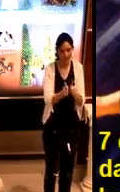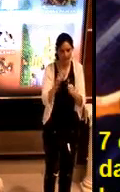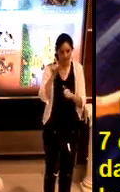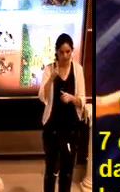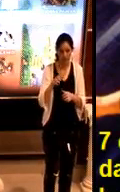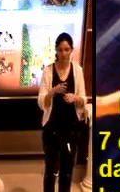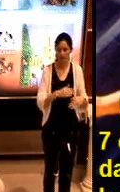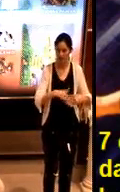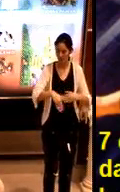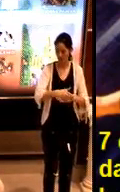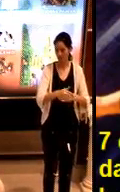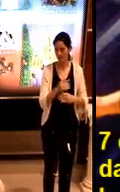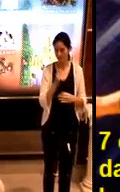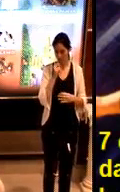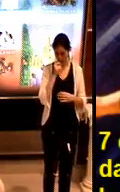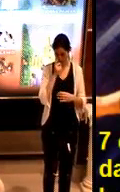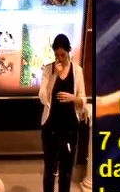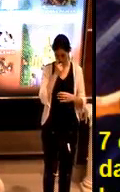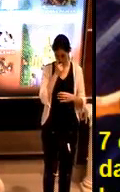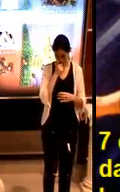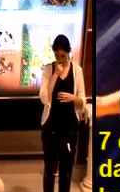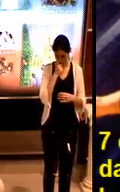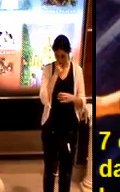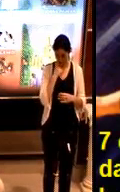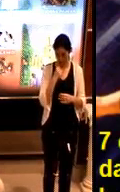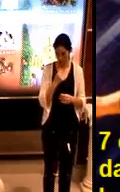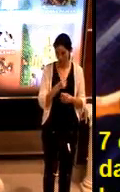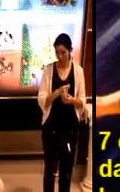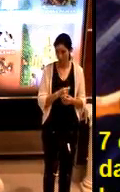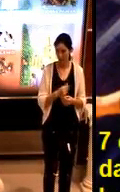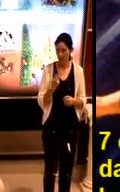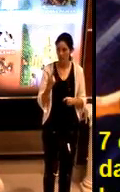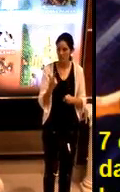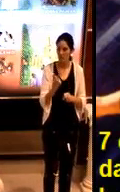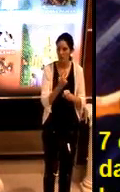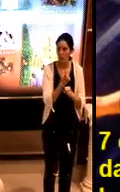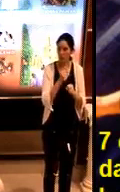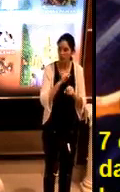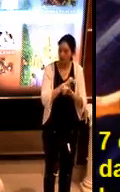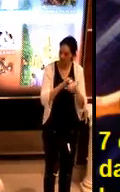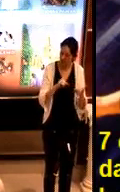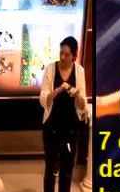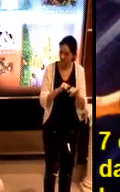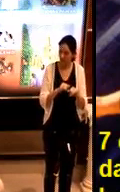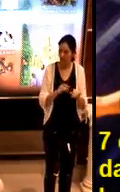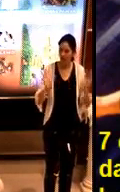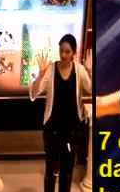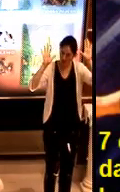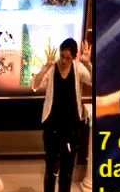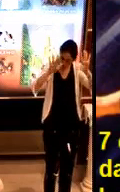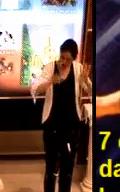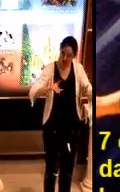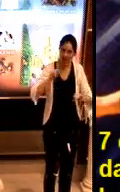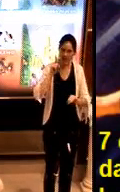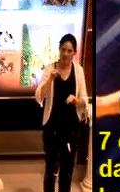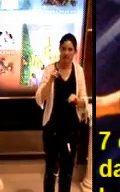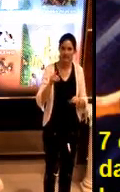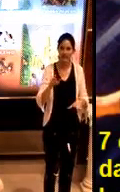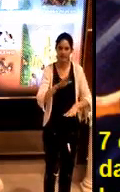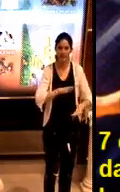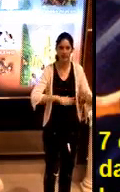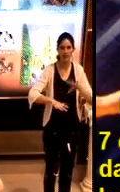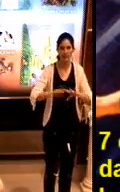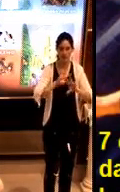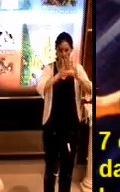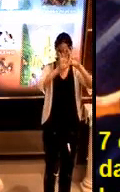que me dice este mensaje angélico, y dice, adorad a aquel que hizo el cielo, la tierra y el mar y las fuentes de